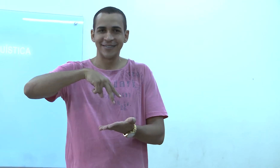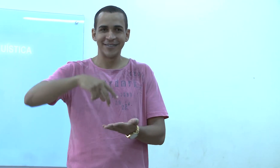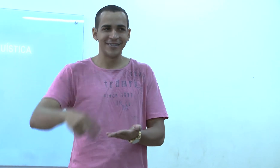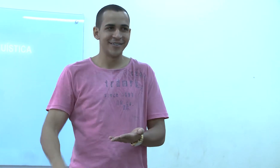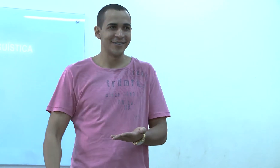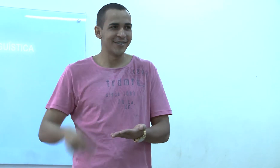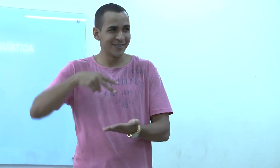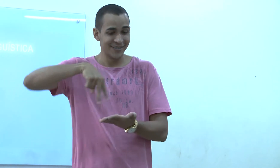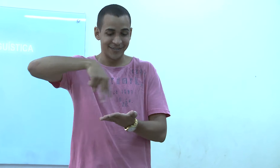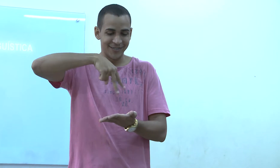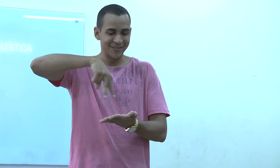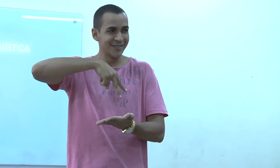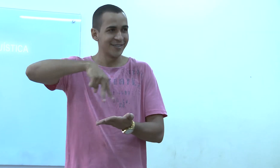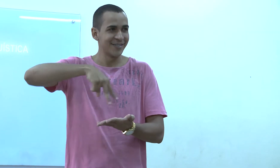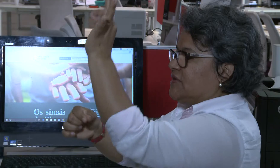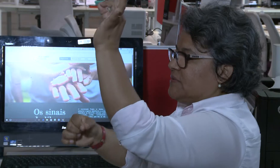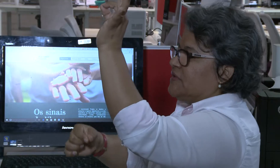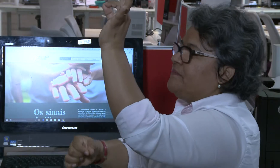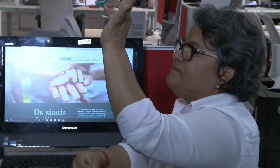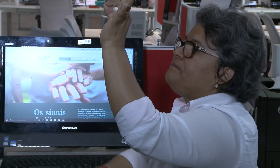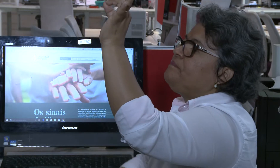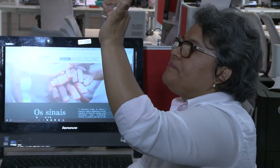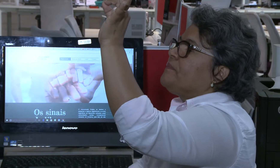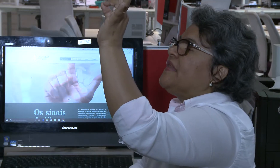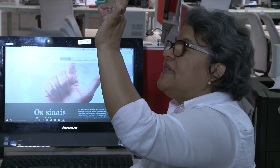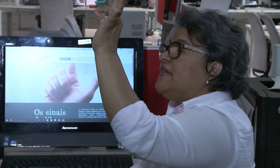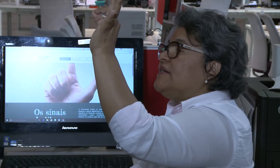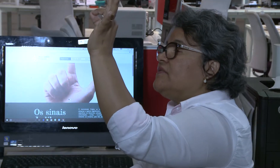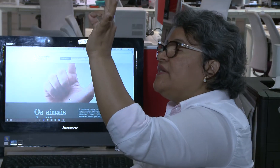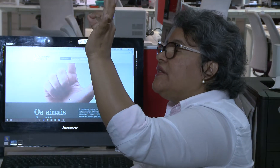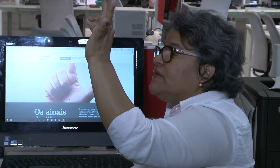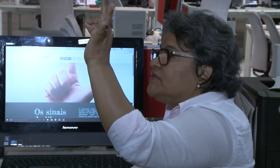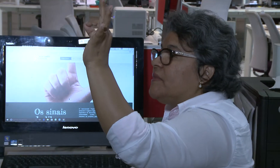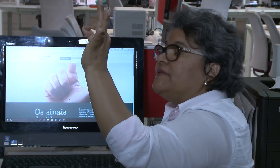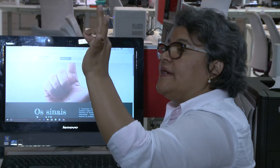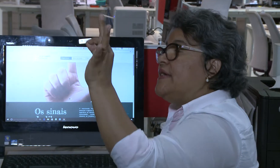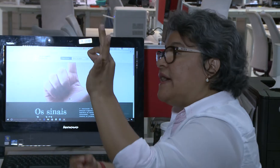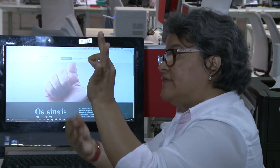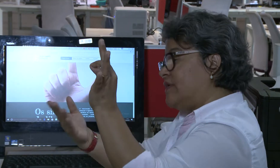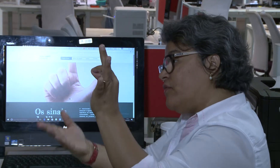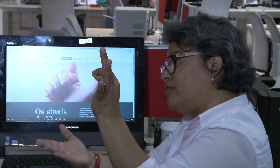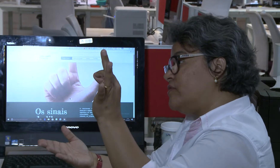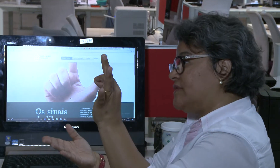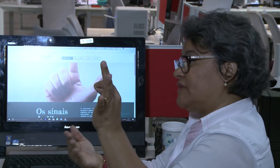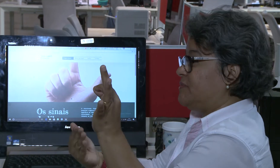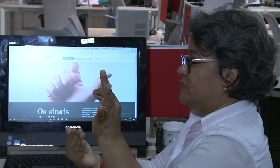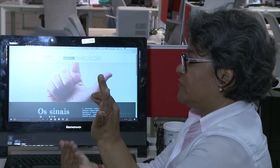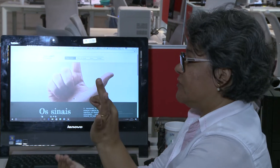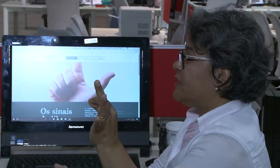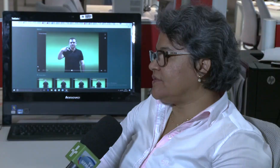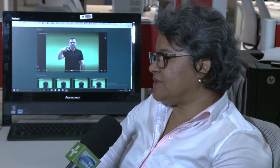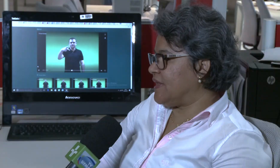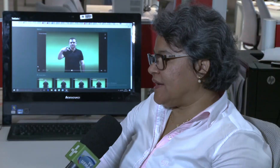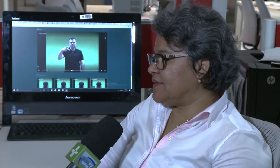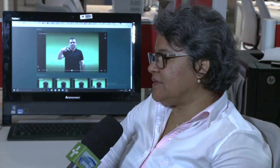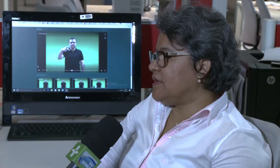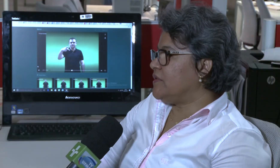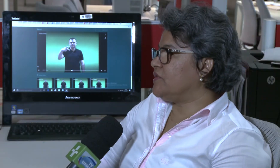libras essa peculiaridade despertou interesse da professora maria nilza quixaba que iniciou o estudo nessa área a gente